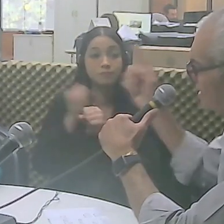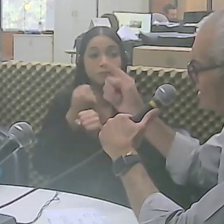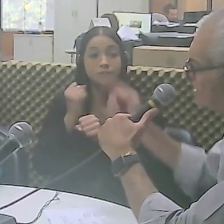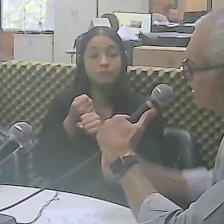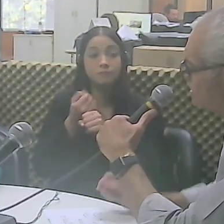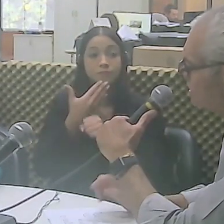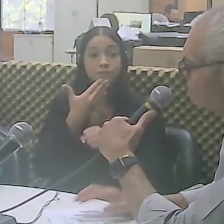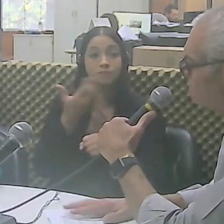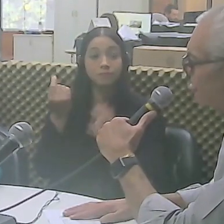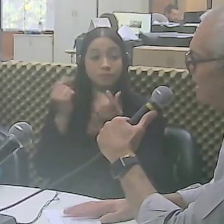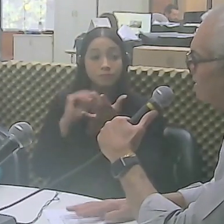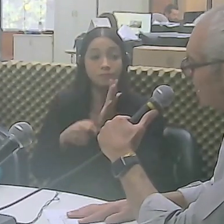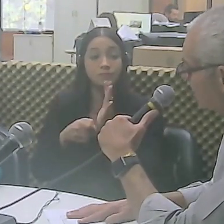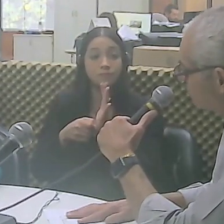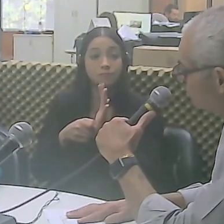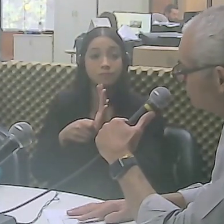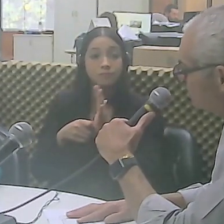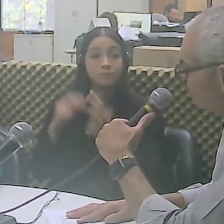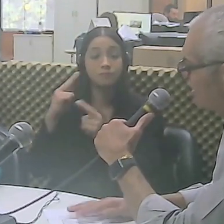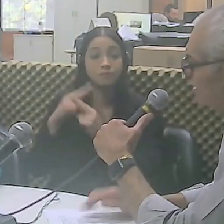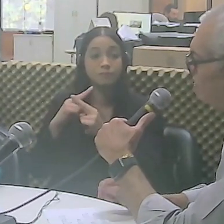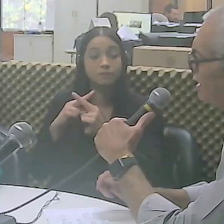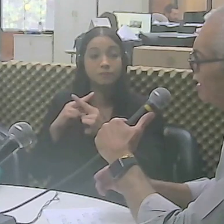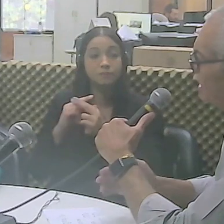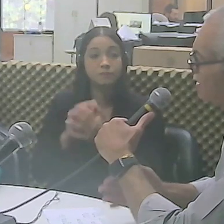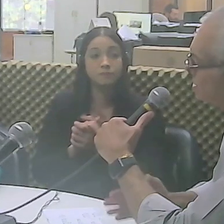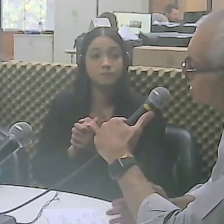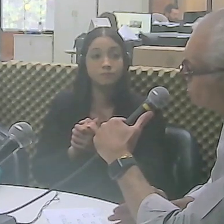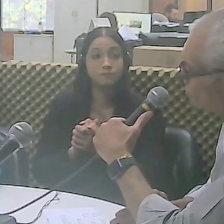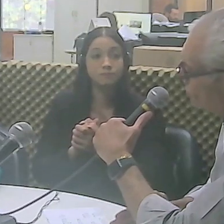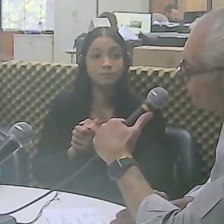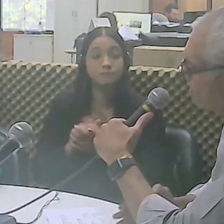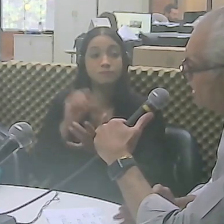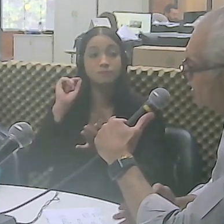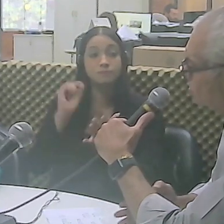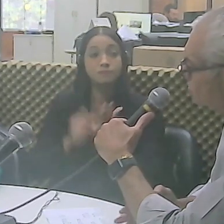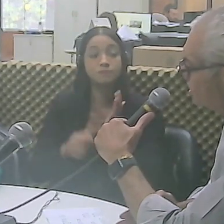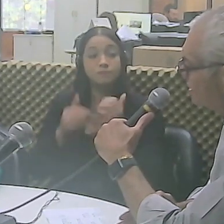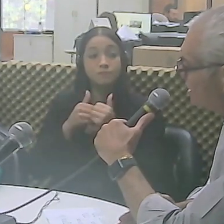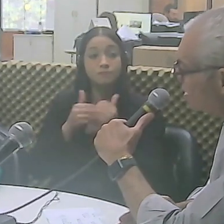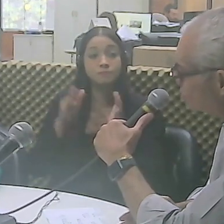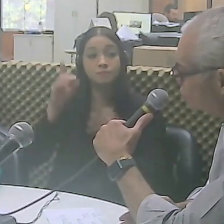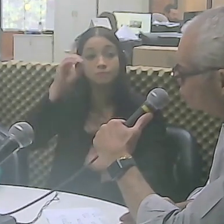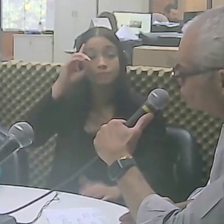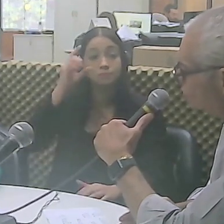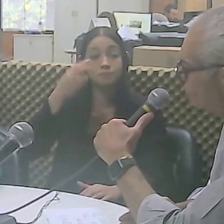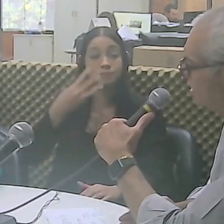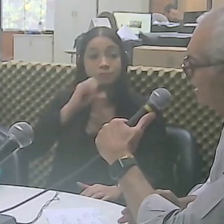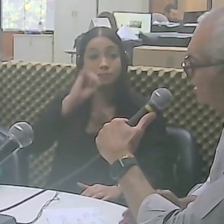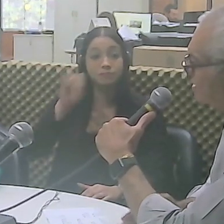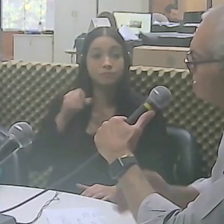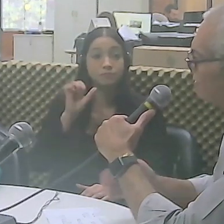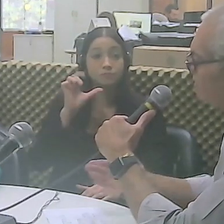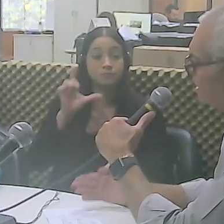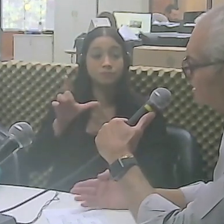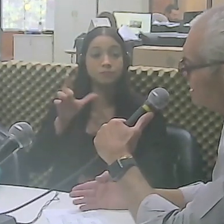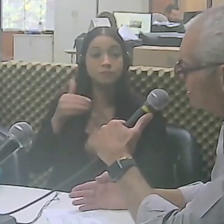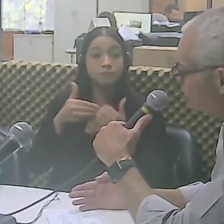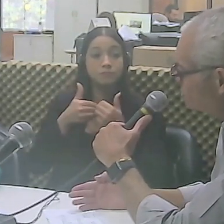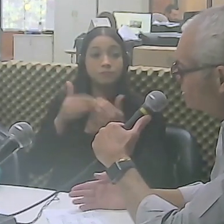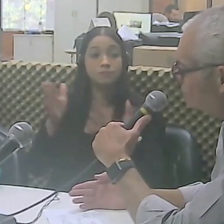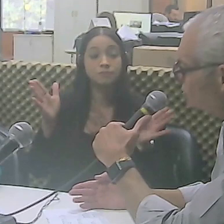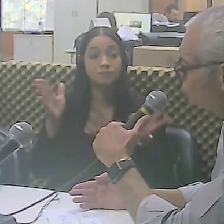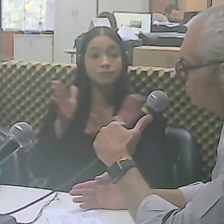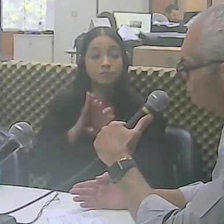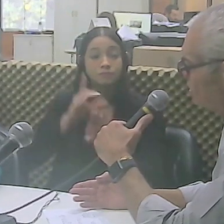construtora faz a inscrição na Caixa Econômica Federal. Essas inscrições foram abertas no dia 3 de julho, elas estão abertas até